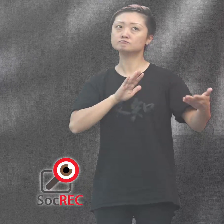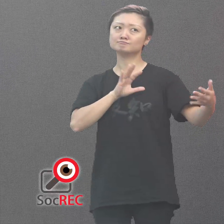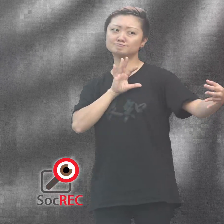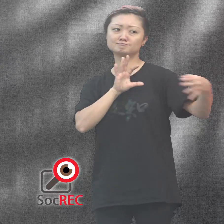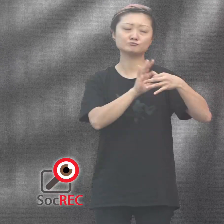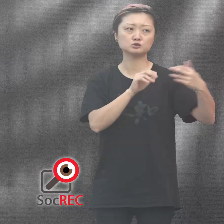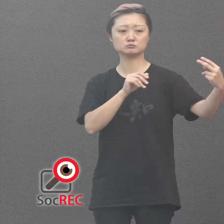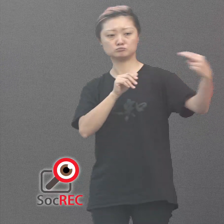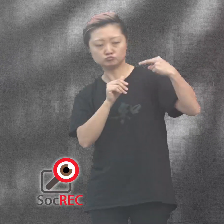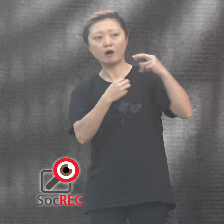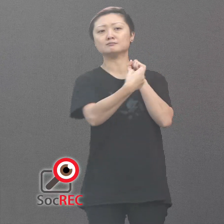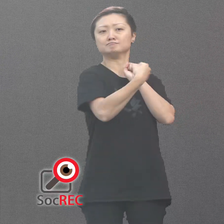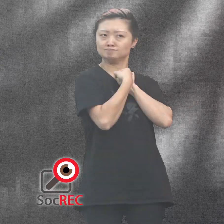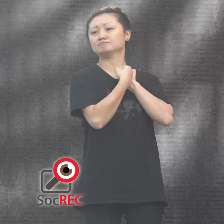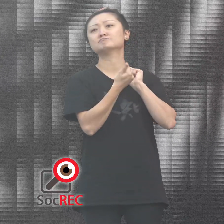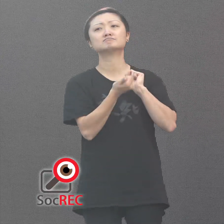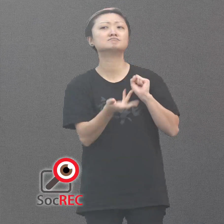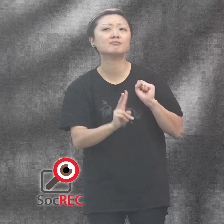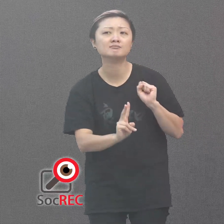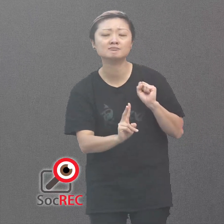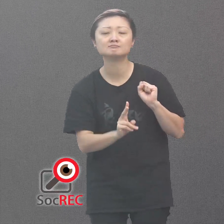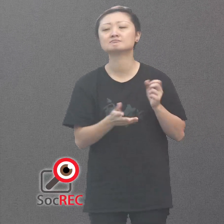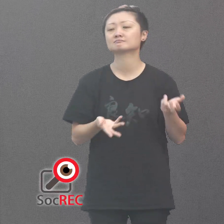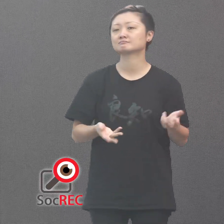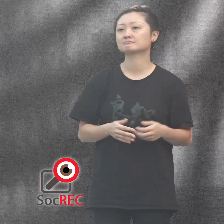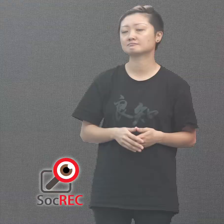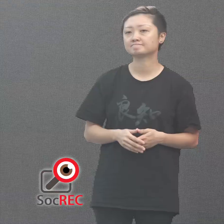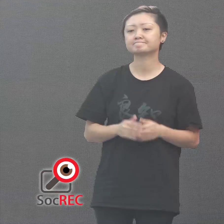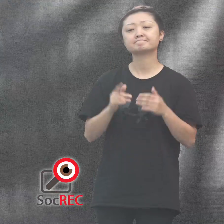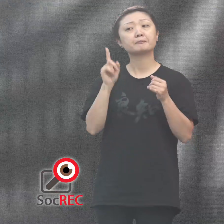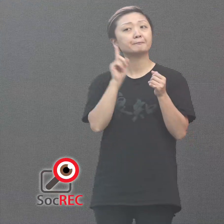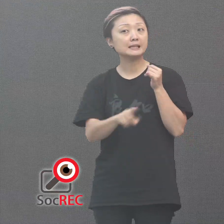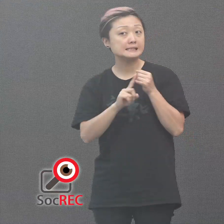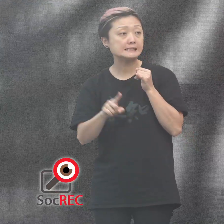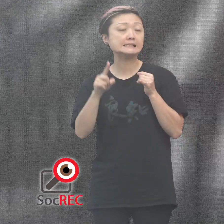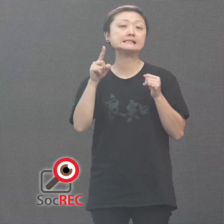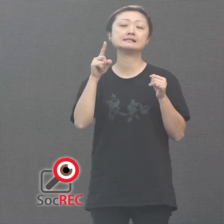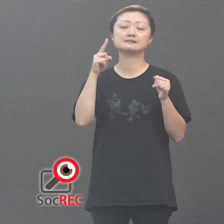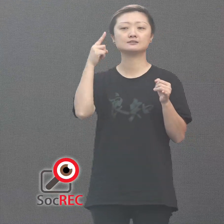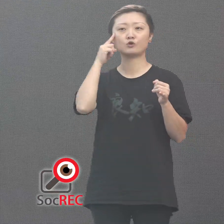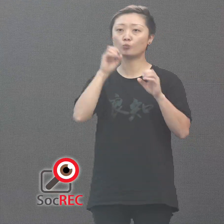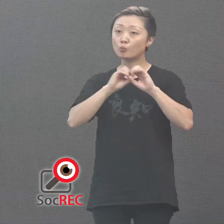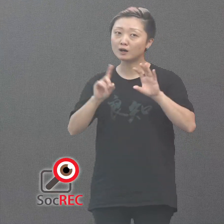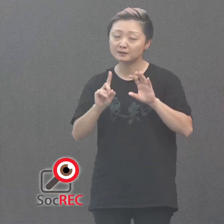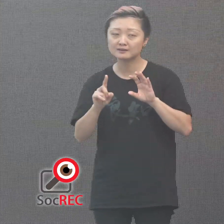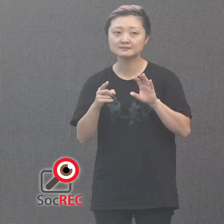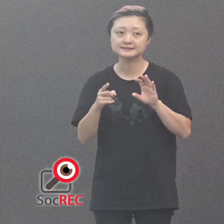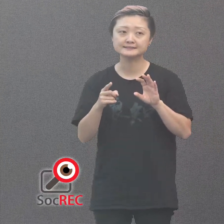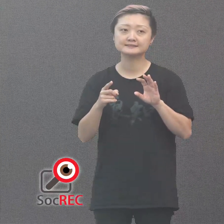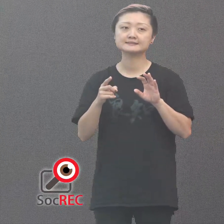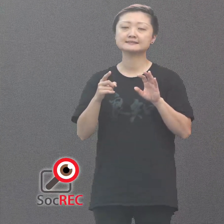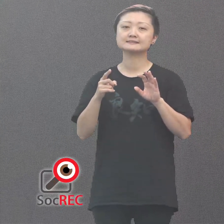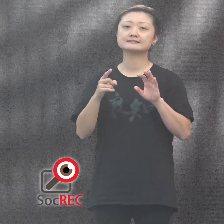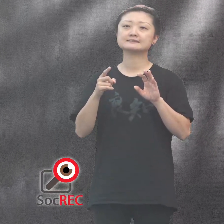去互相去做翻個聯繫咁樣嘅。咁最後希望我哋可以係真